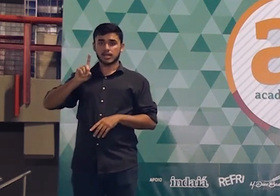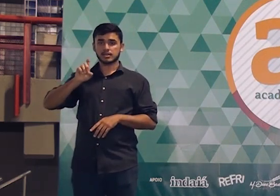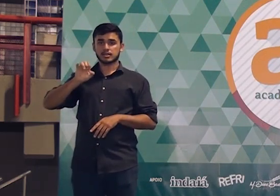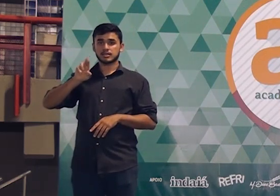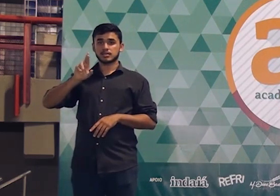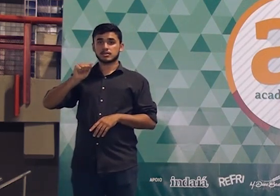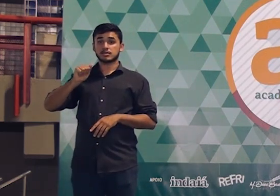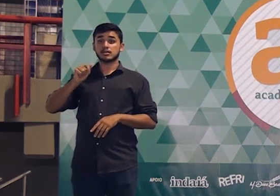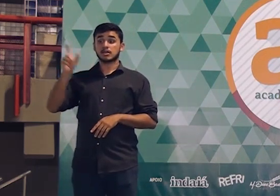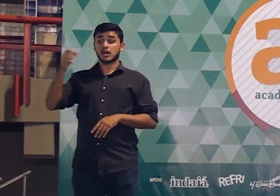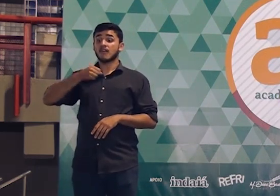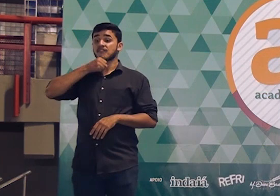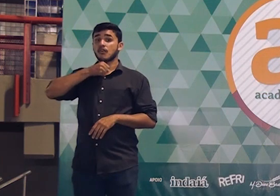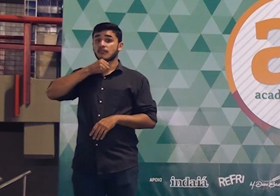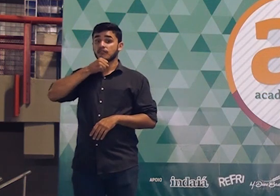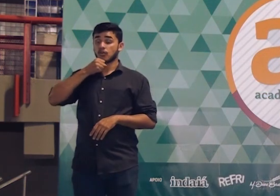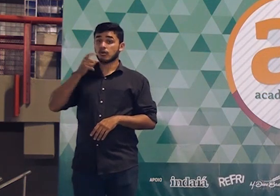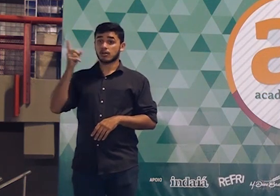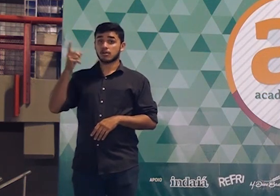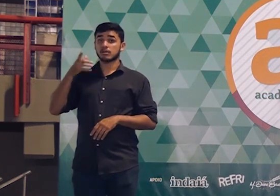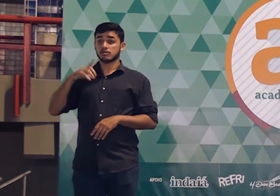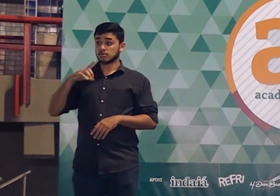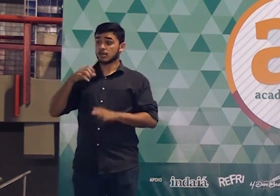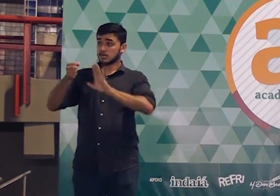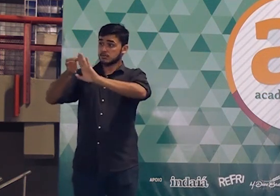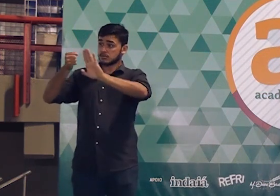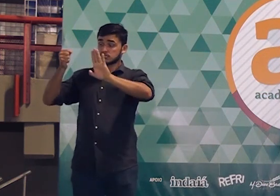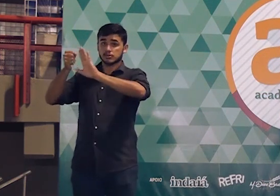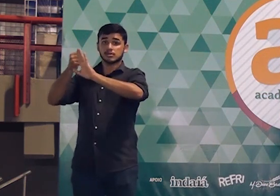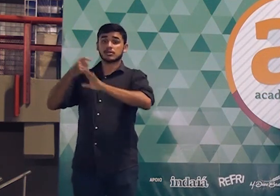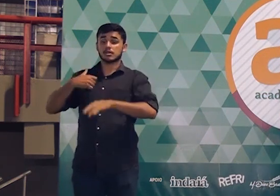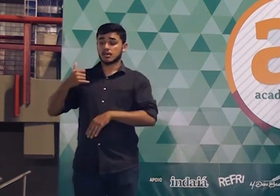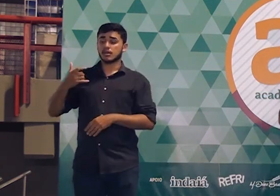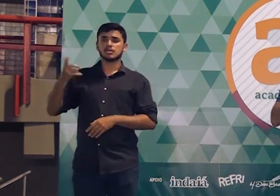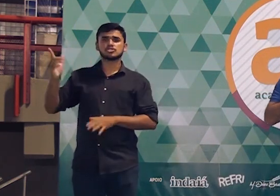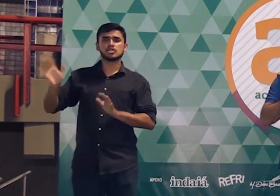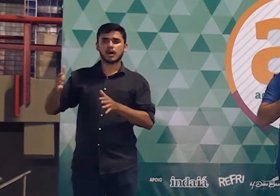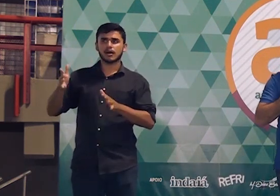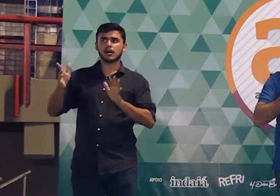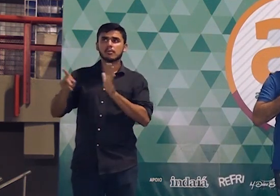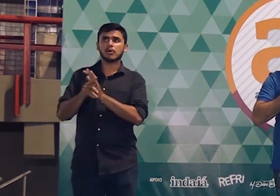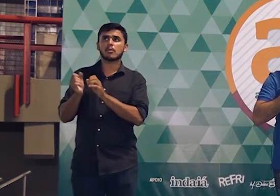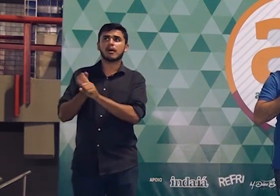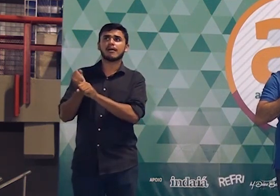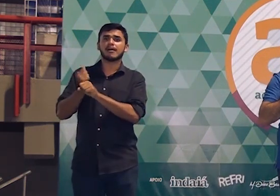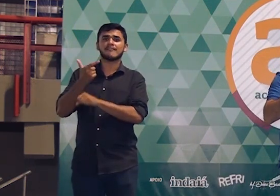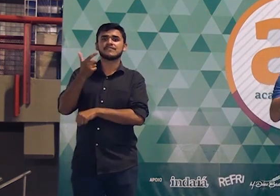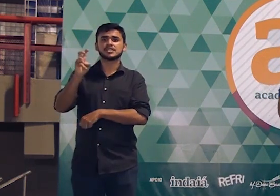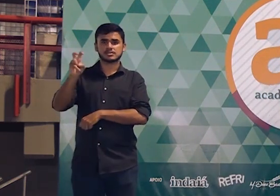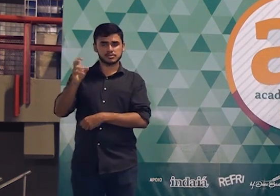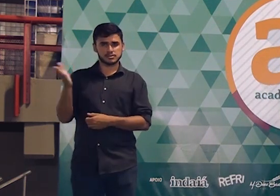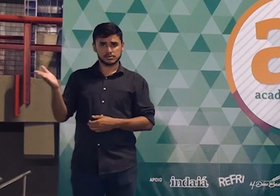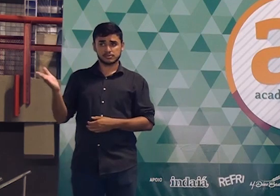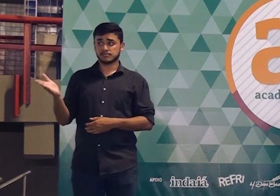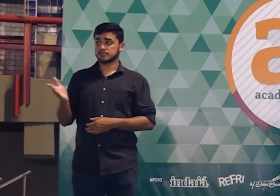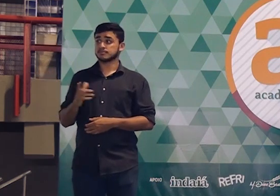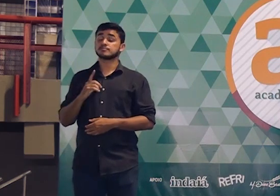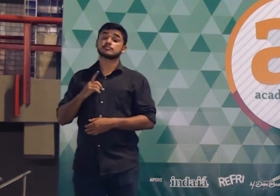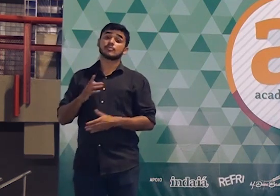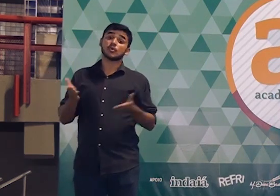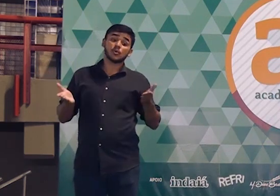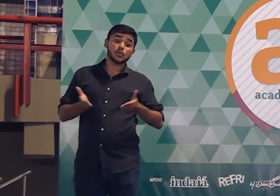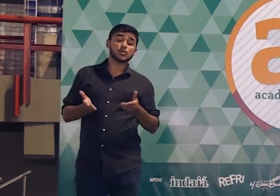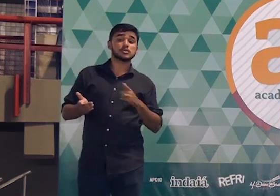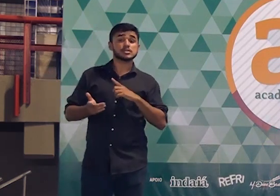minha avó tem mais de 25 anos, pessoal. E funciona, tá? Prometo para vocês. Só que hoje